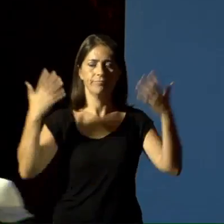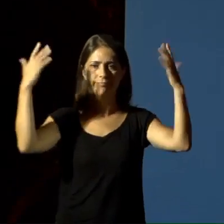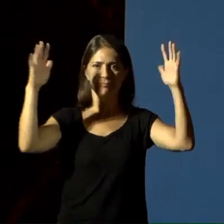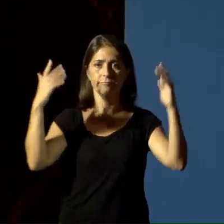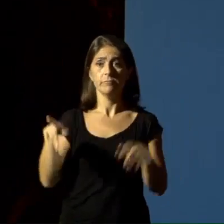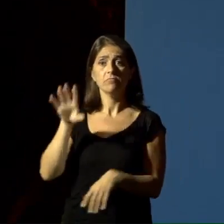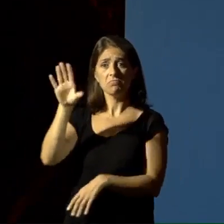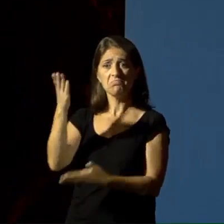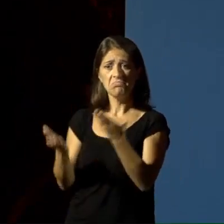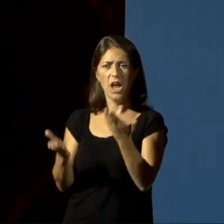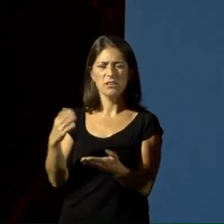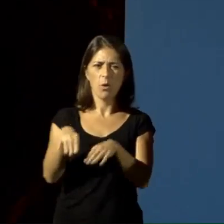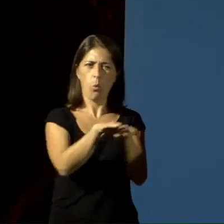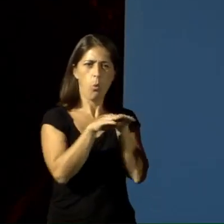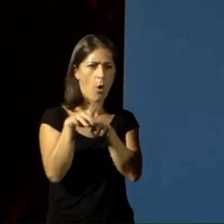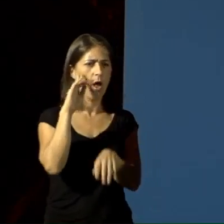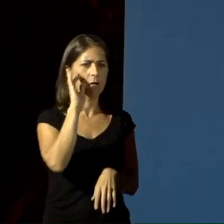Un país xusto cree na igualdade.